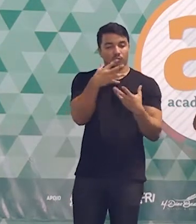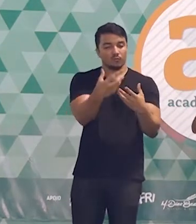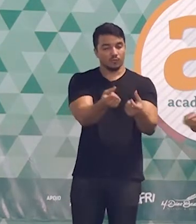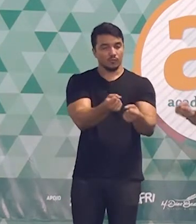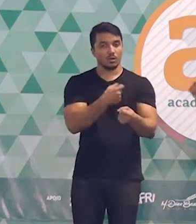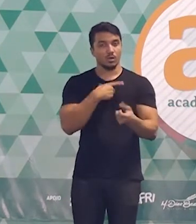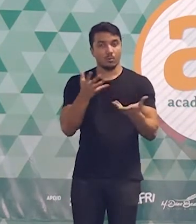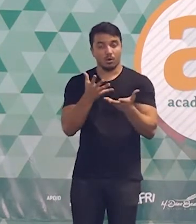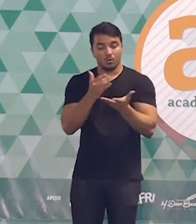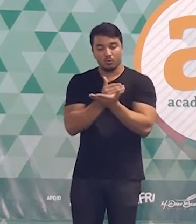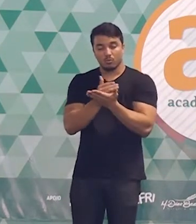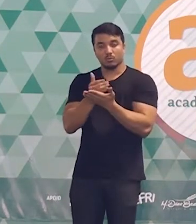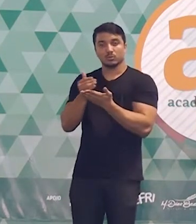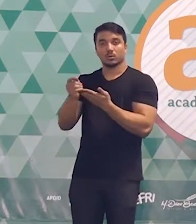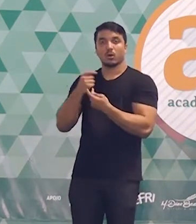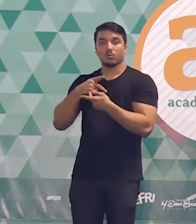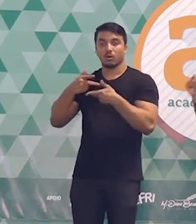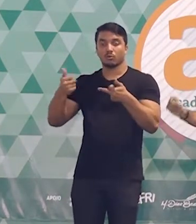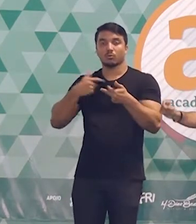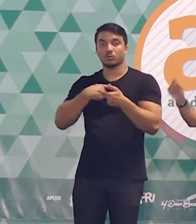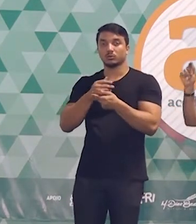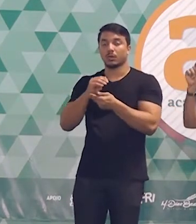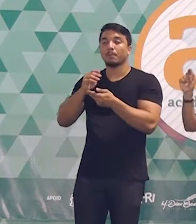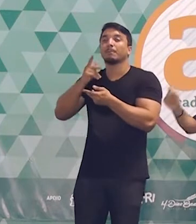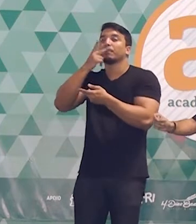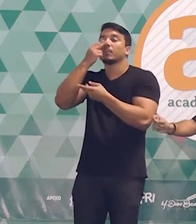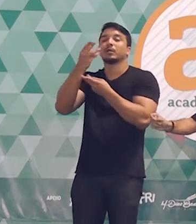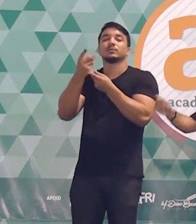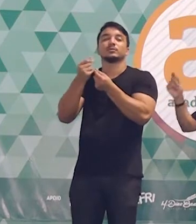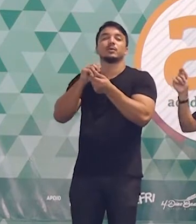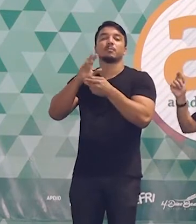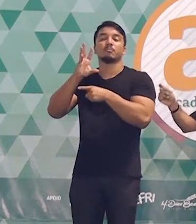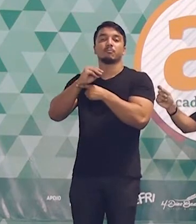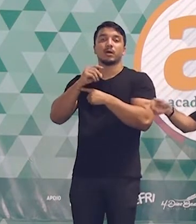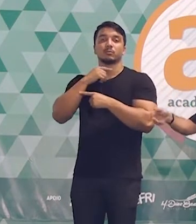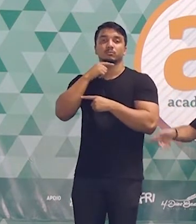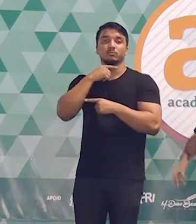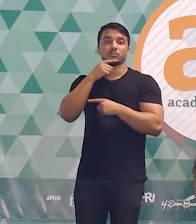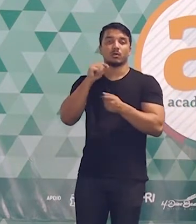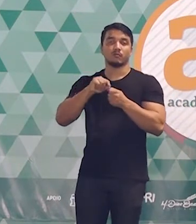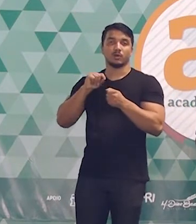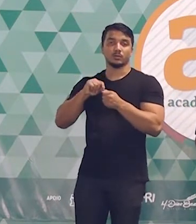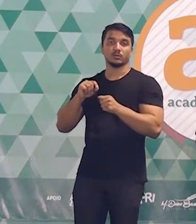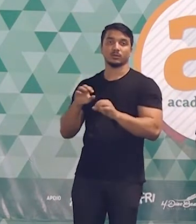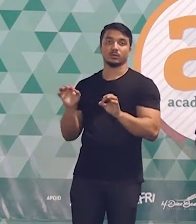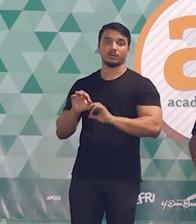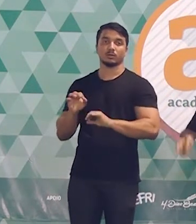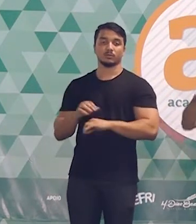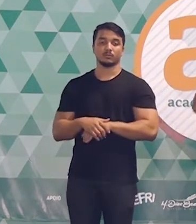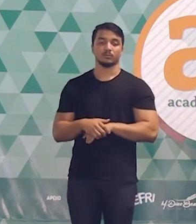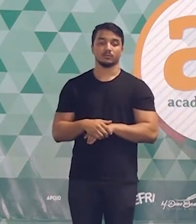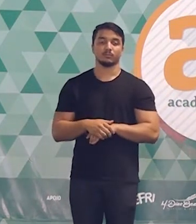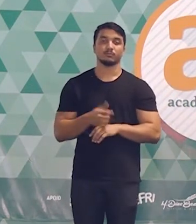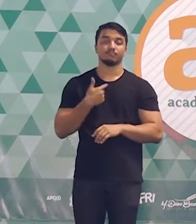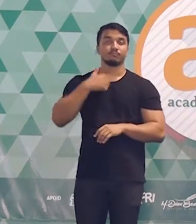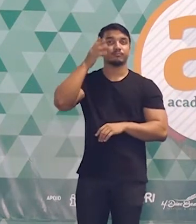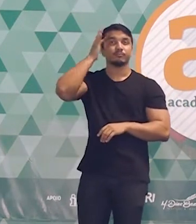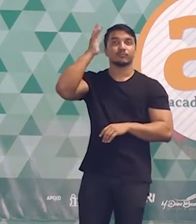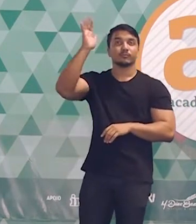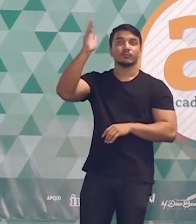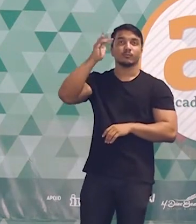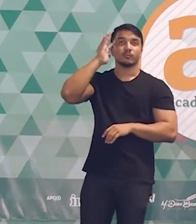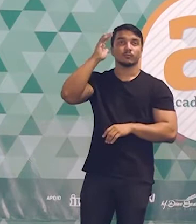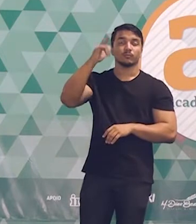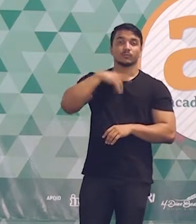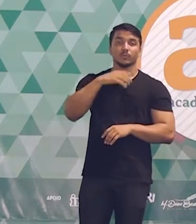vamos agora fazer algo que máquina nenhuma é capaz de fazer. Aí imagina uma